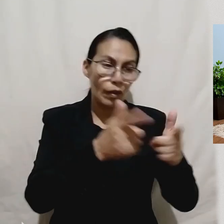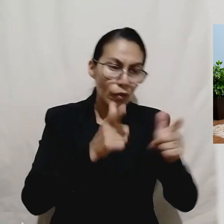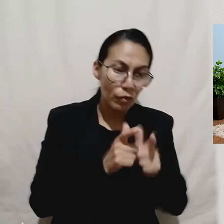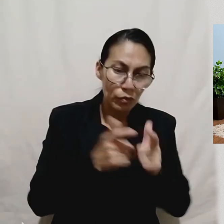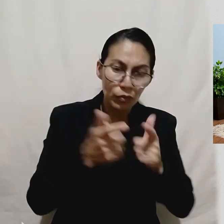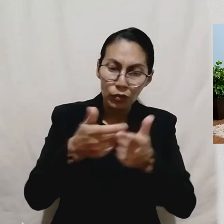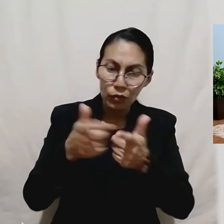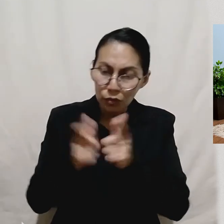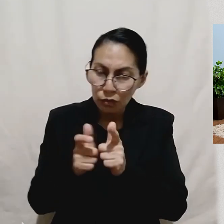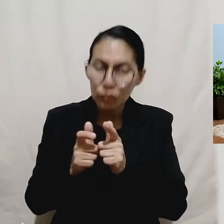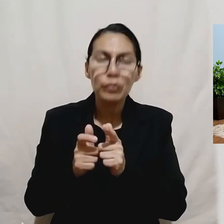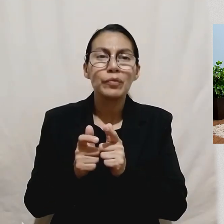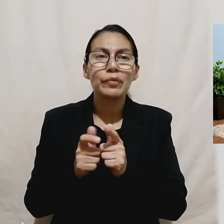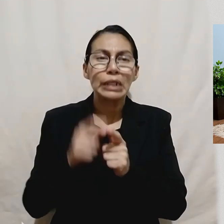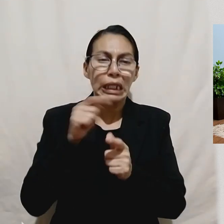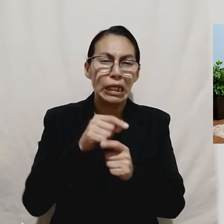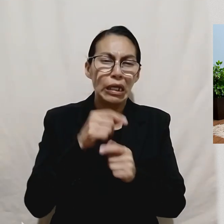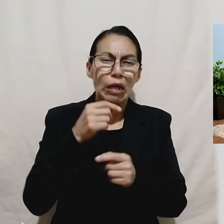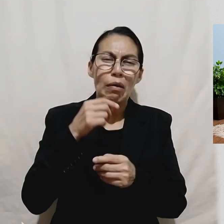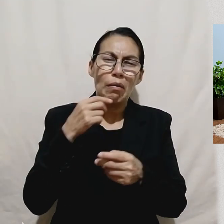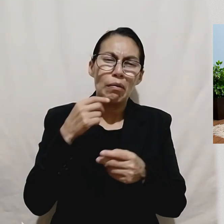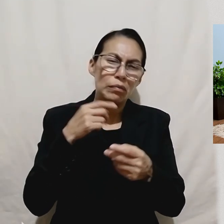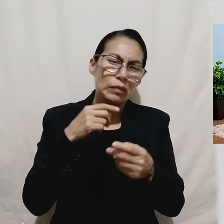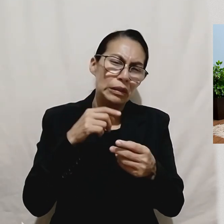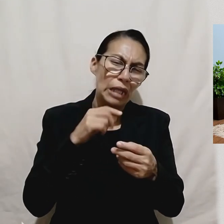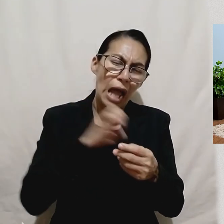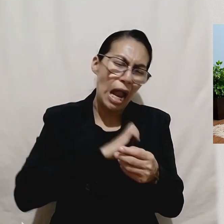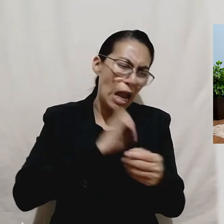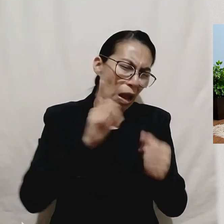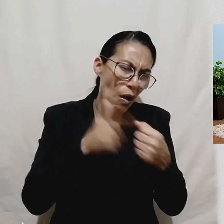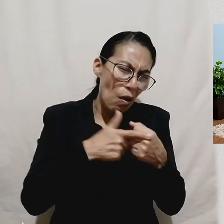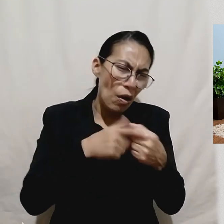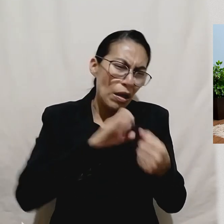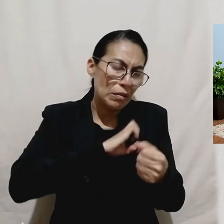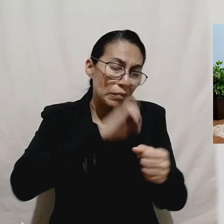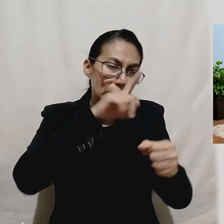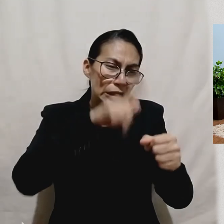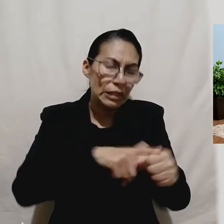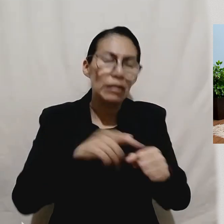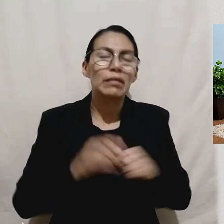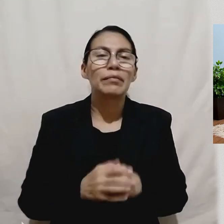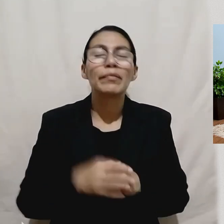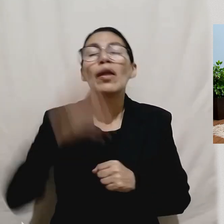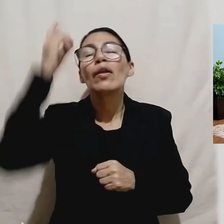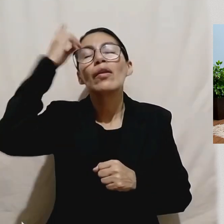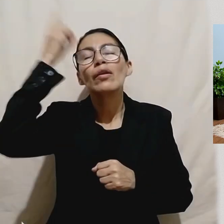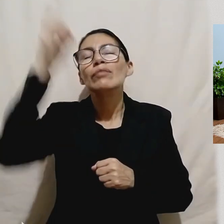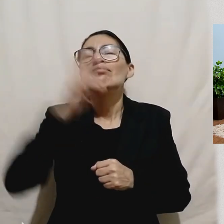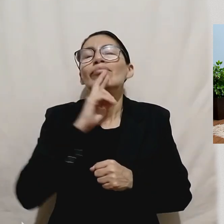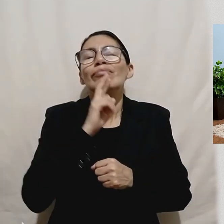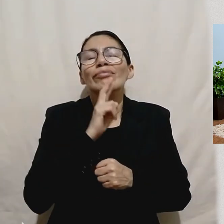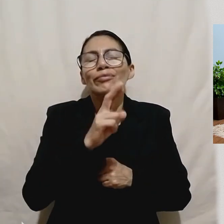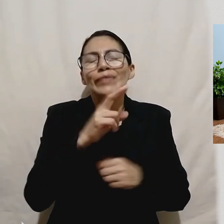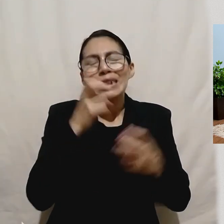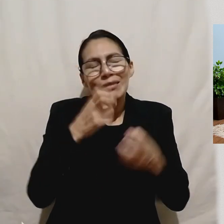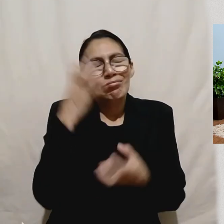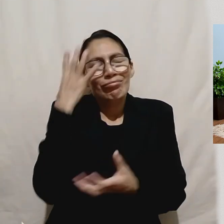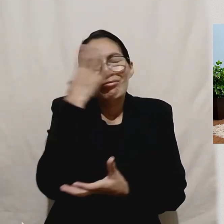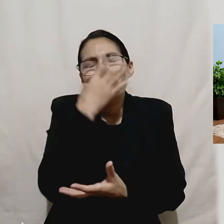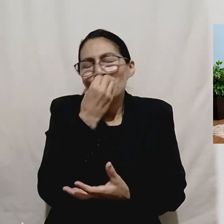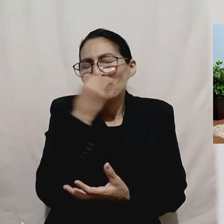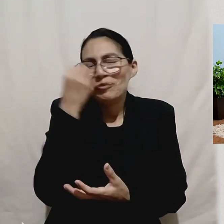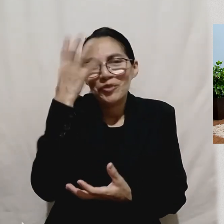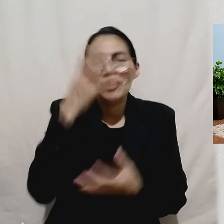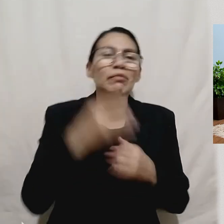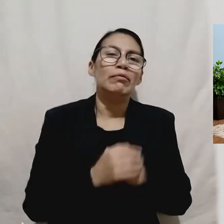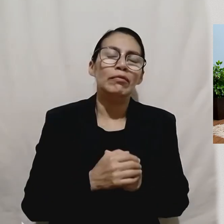de varias personas podemos orar por algo en especial y es muy bonito ver cuando Dios contesta No cuando Dios nos